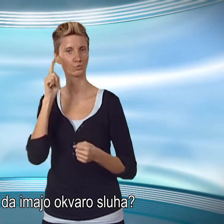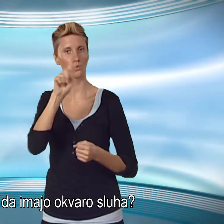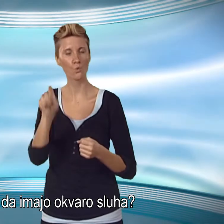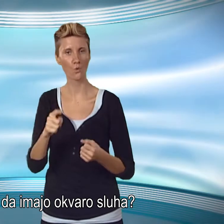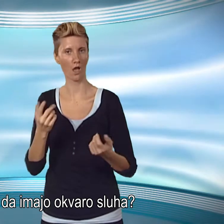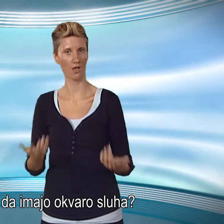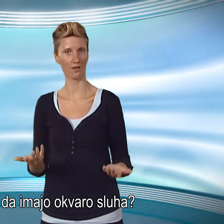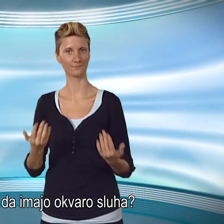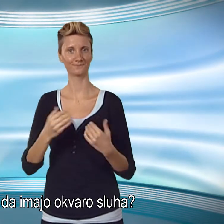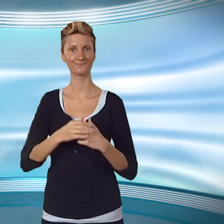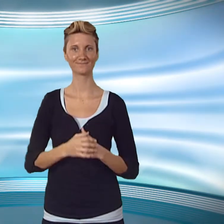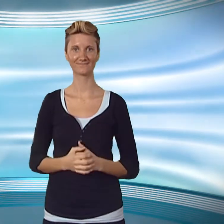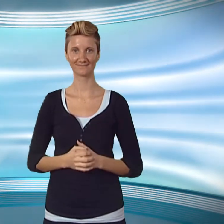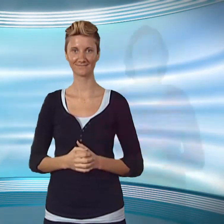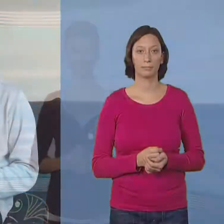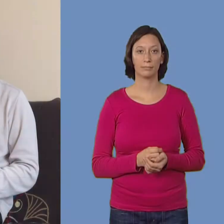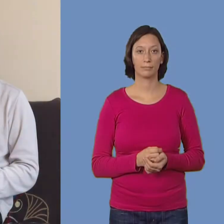sluha?